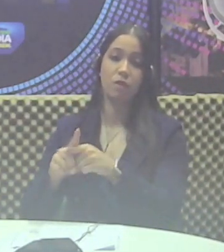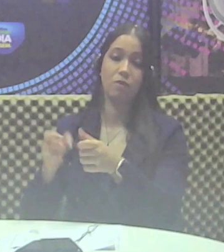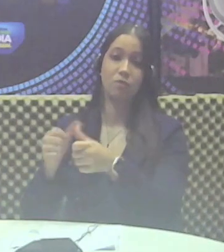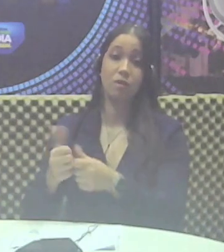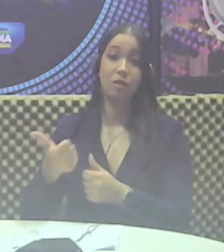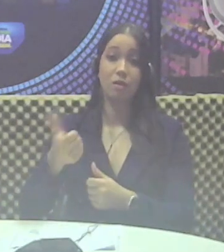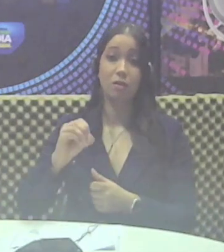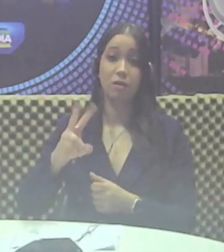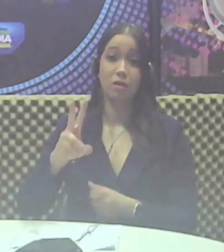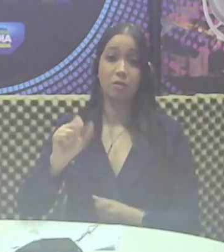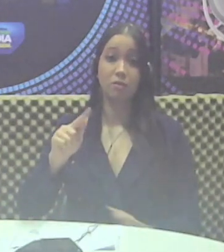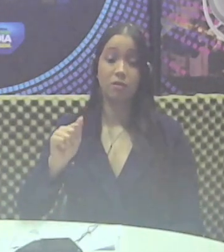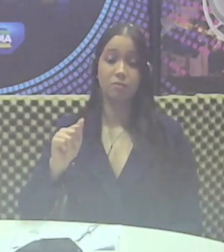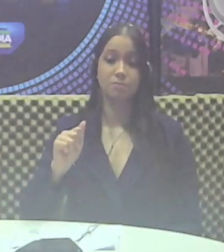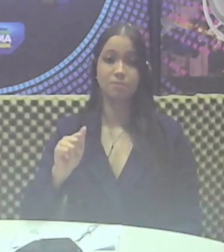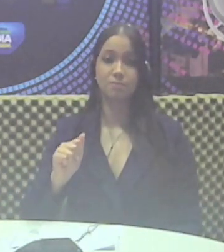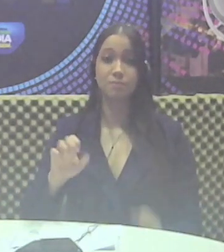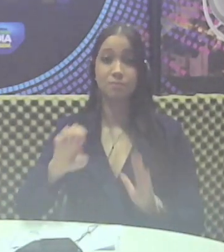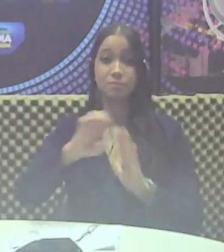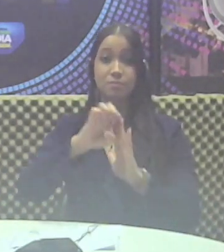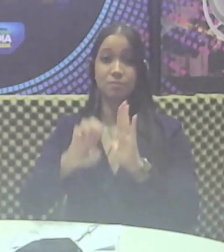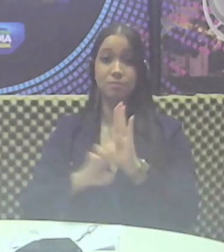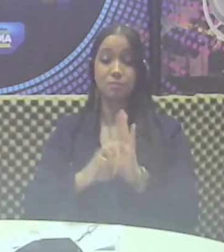10 vagas. O edital